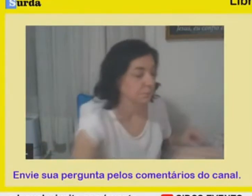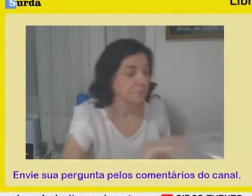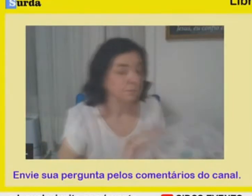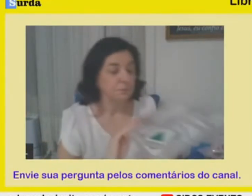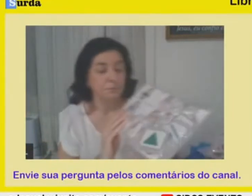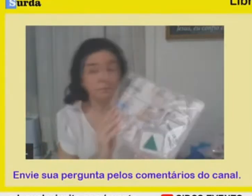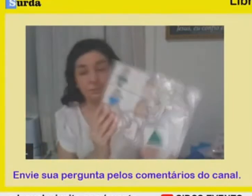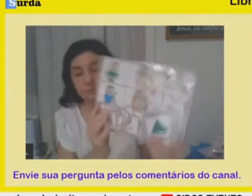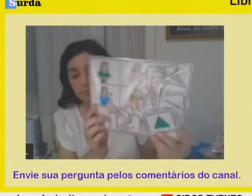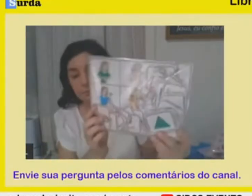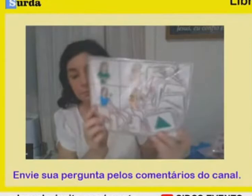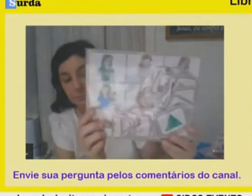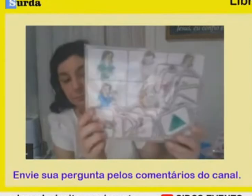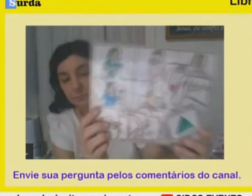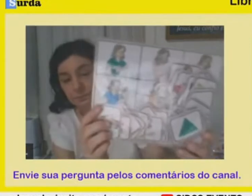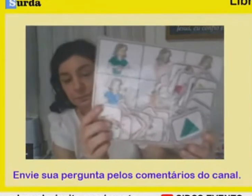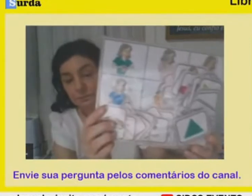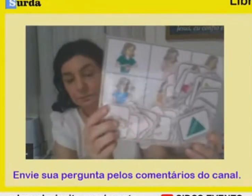especificidade.